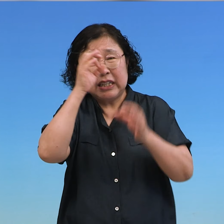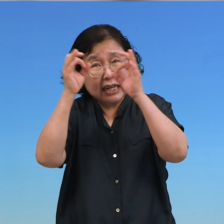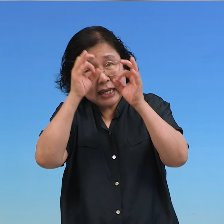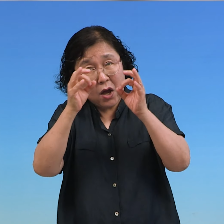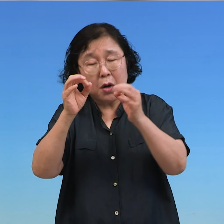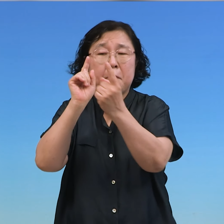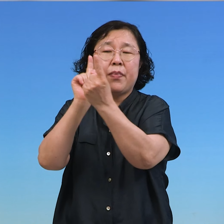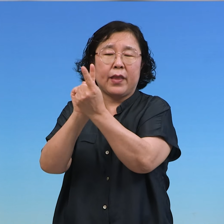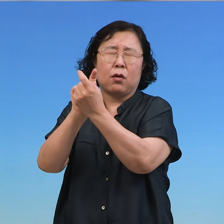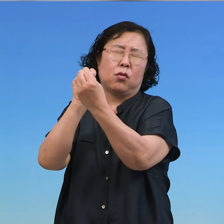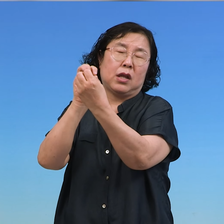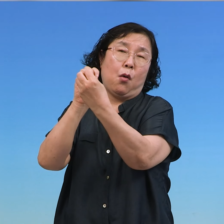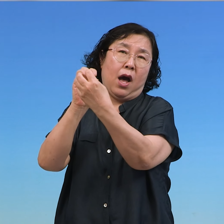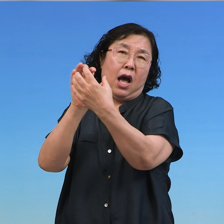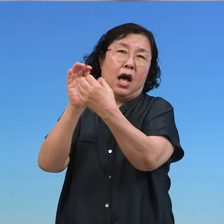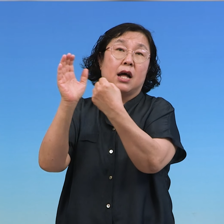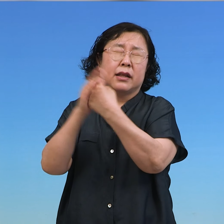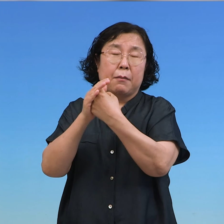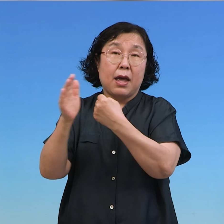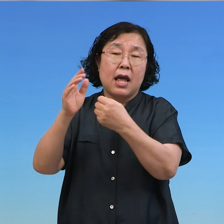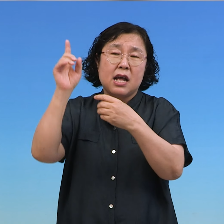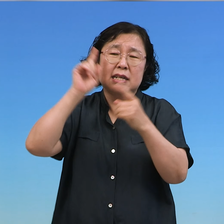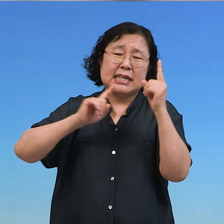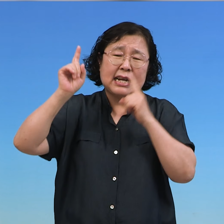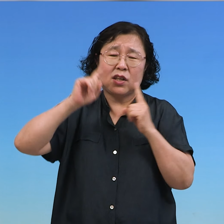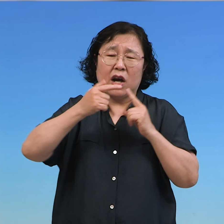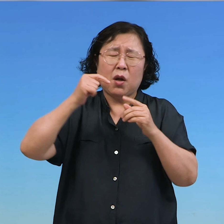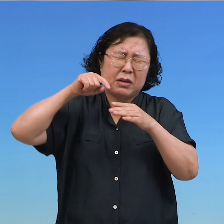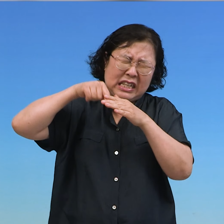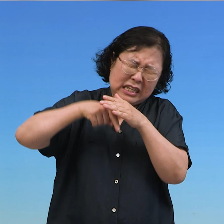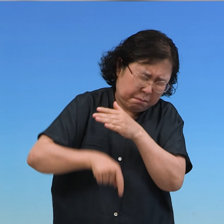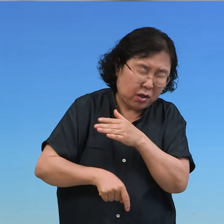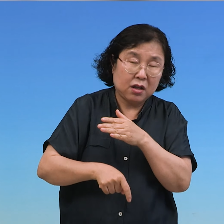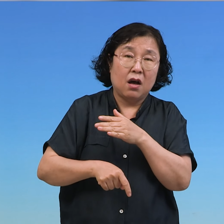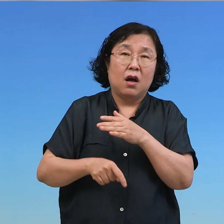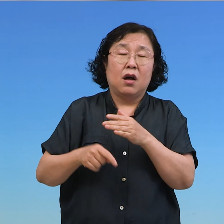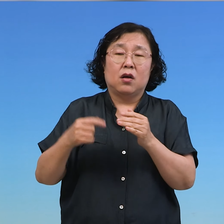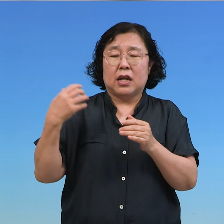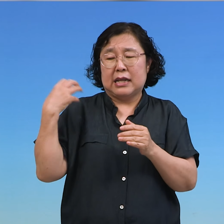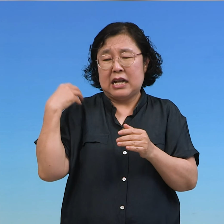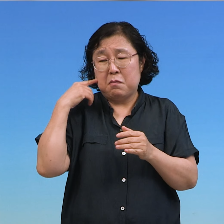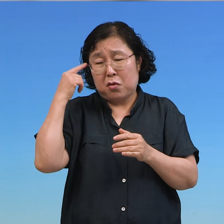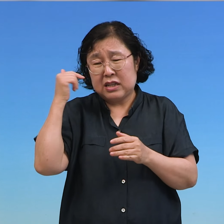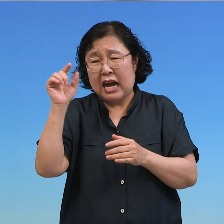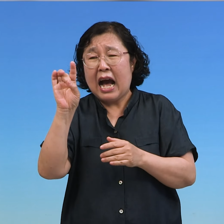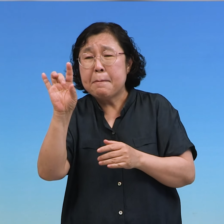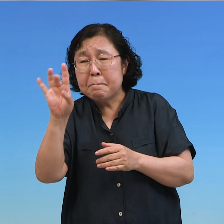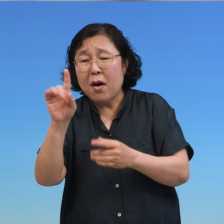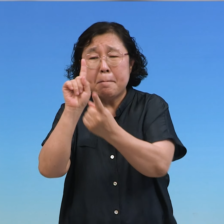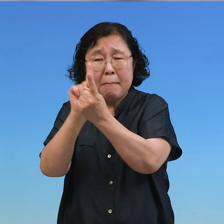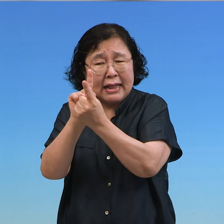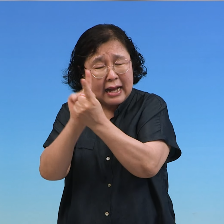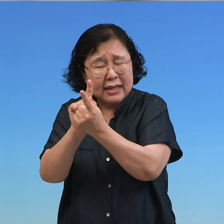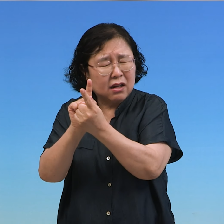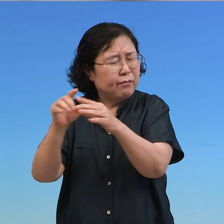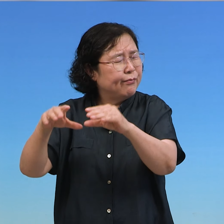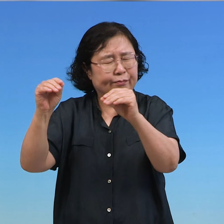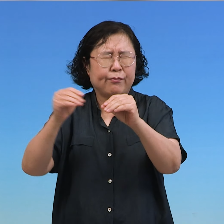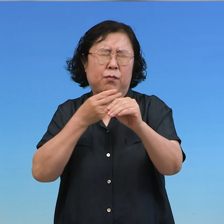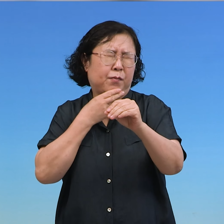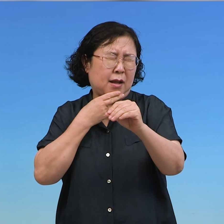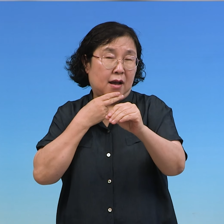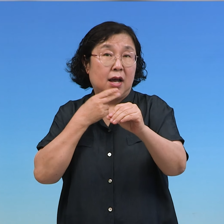상담을 하다 보면 그 상처가 너무 깊어 가지고 이거 한 번 기도해 드리고 상담해 드려서 이게 나아질 거리가